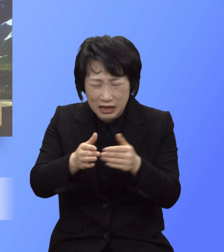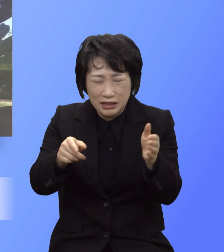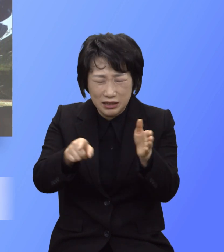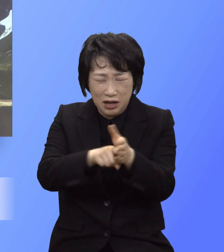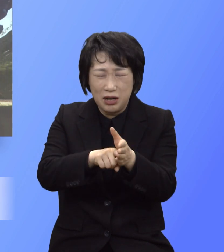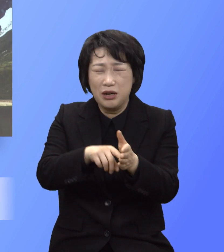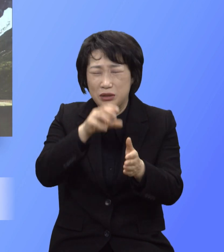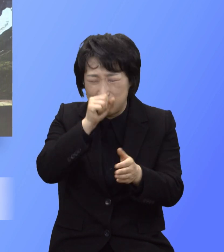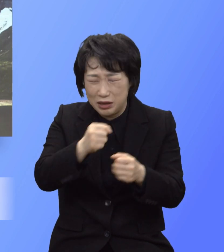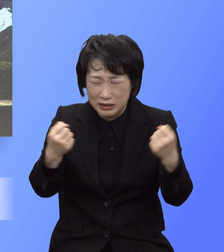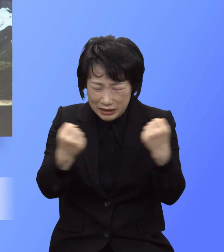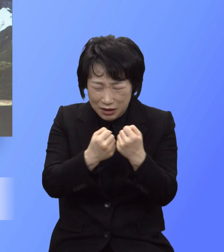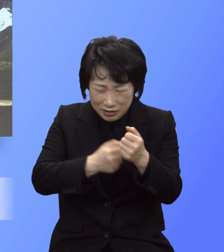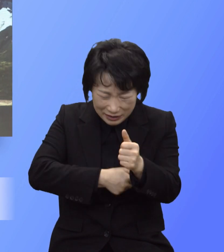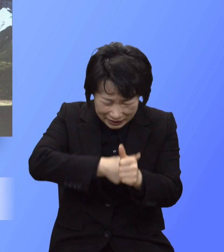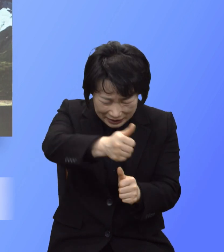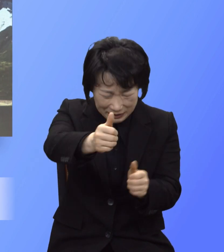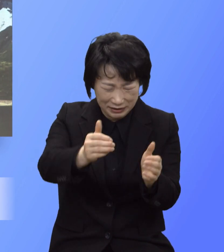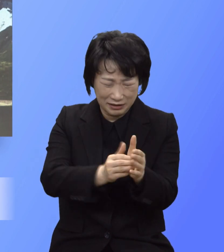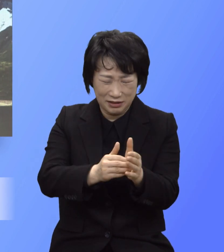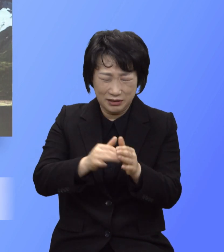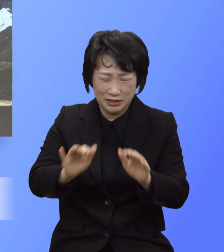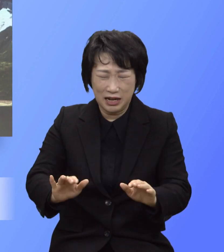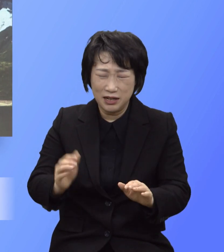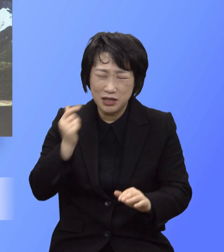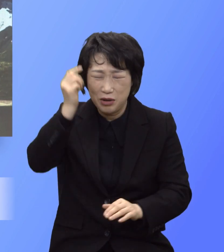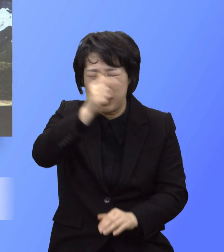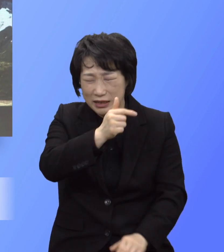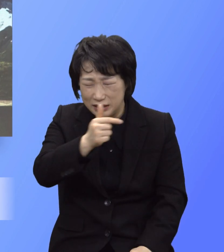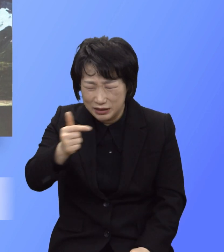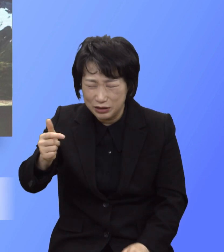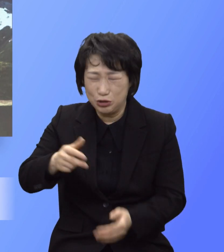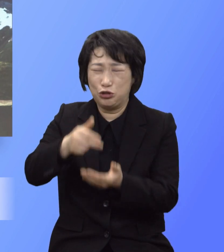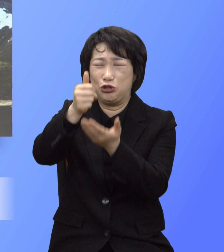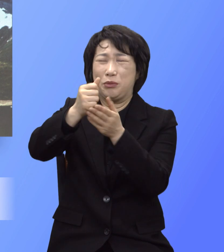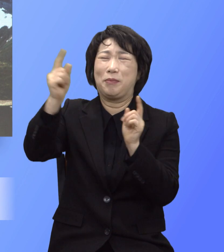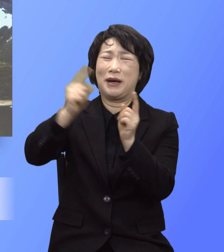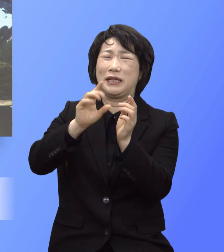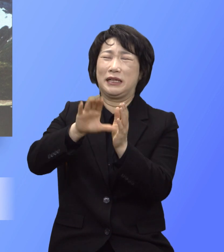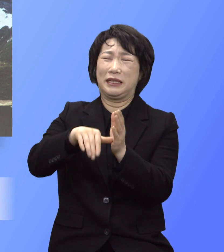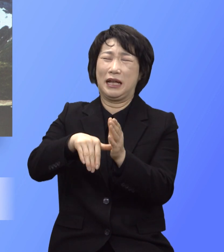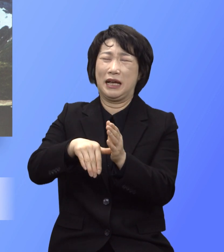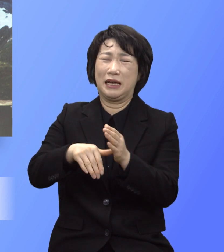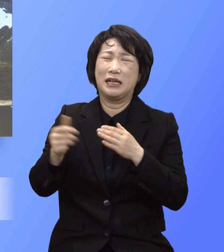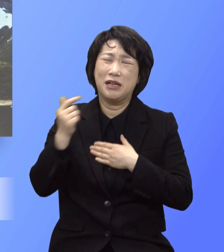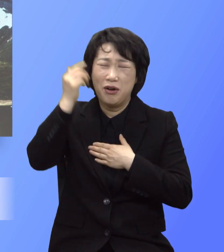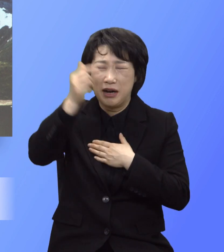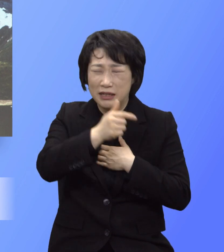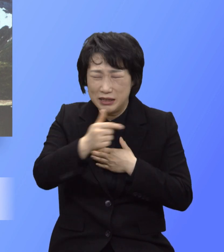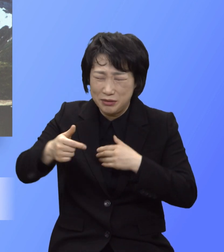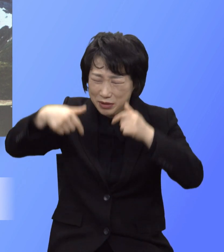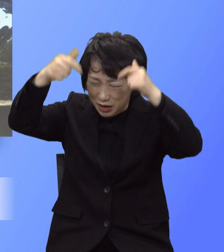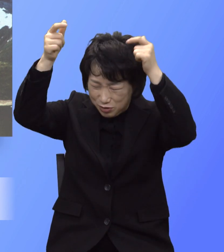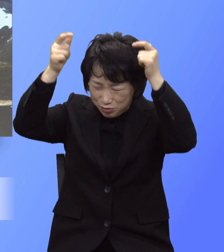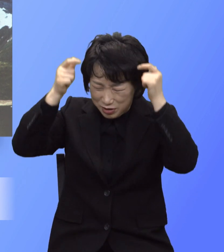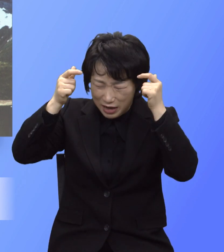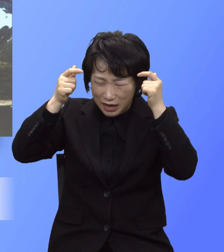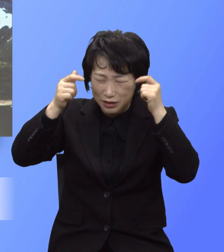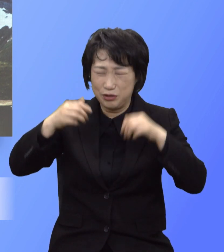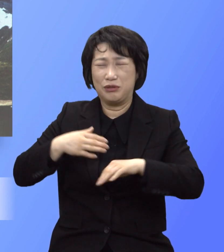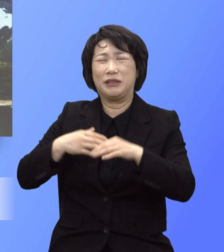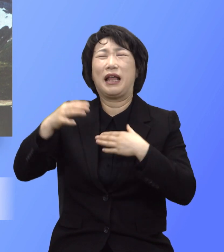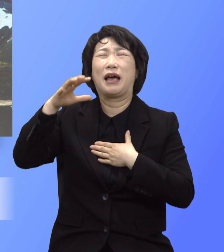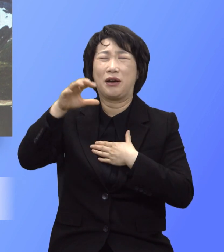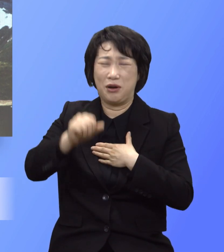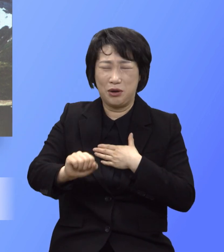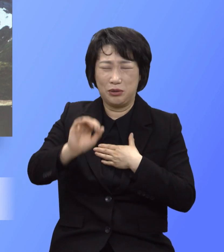선한 싸움을 결코 이겨서 영광스러운 주를 뵐 때 영광스러운 면류관이 우리